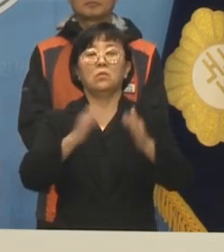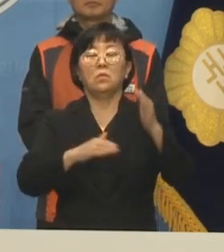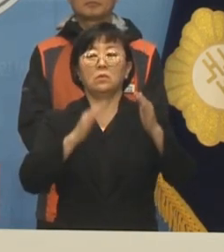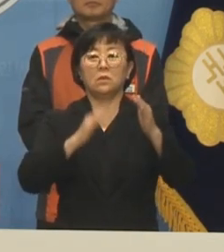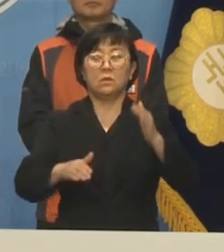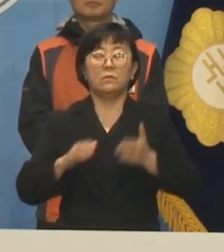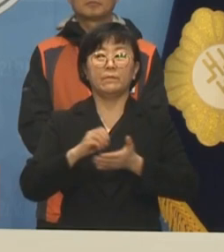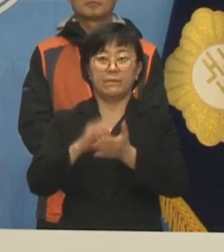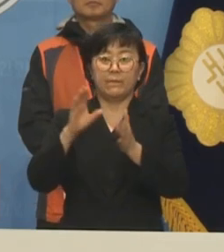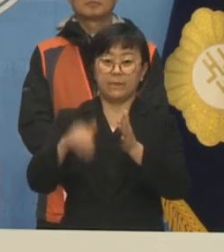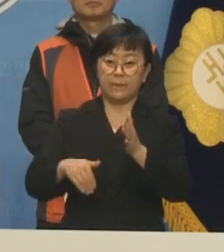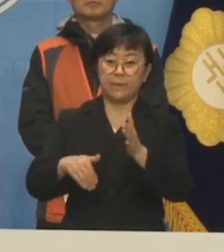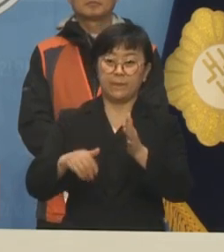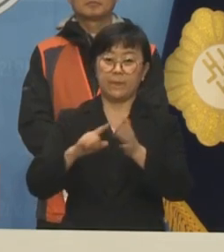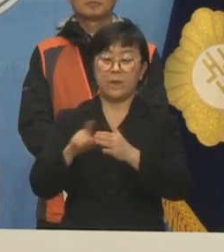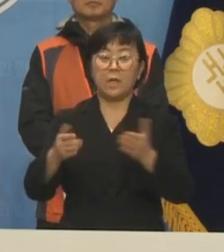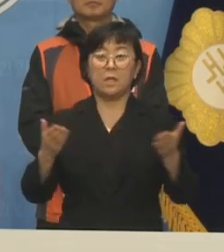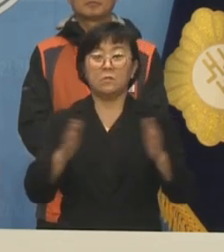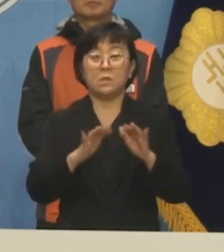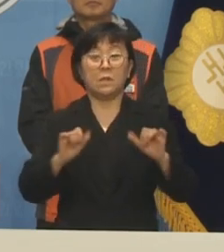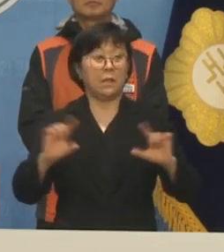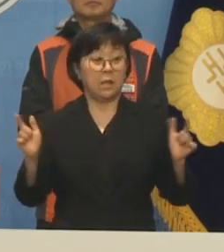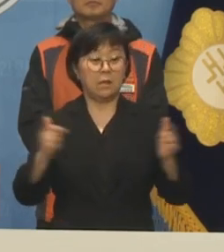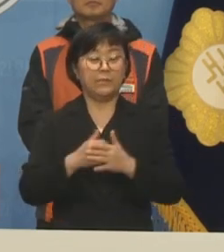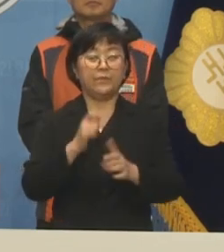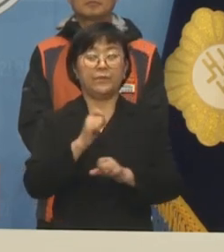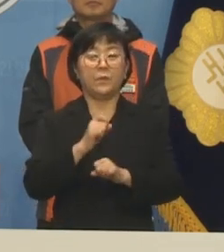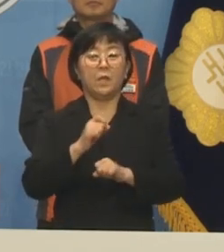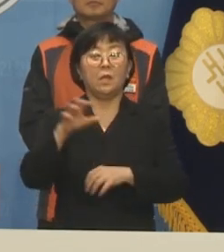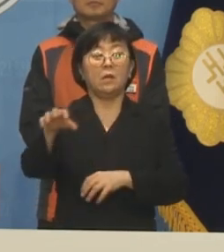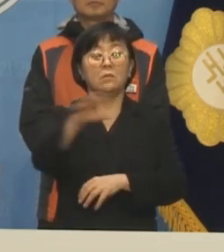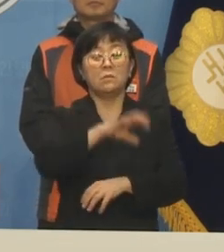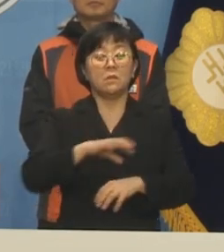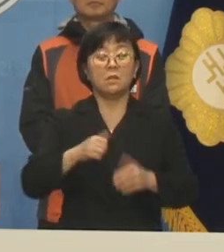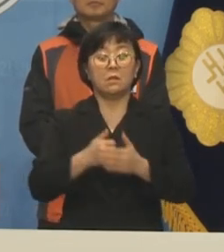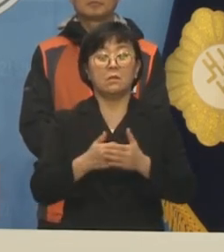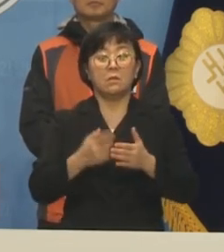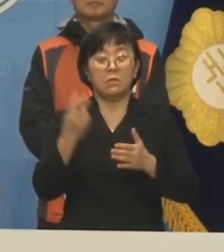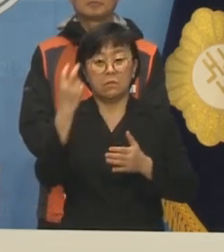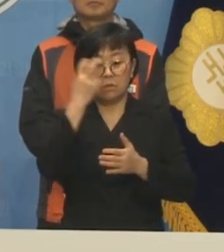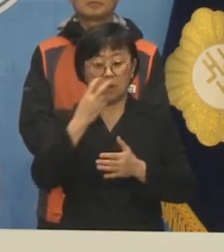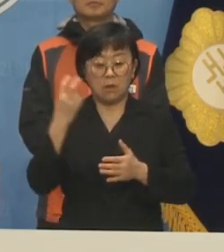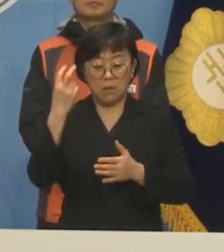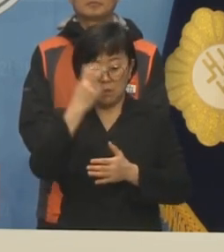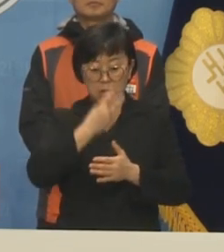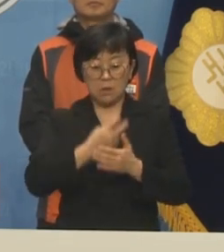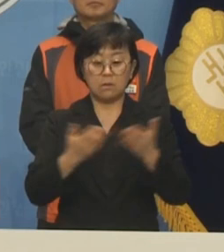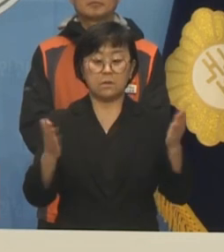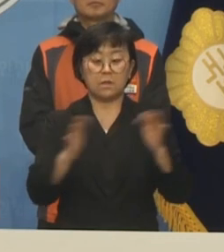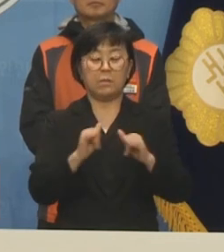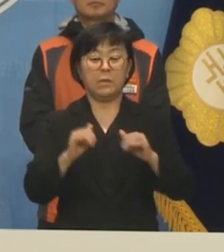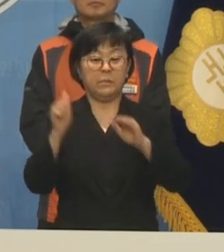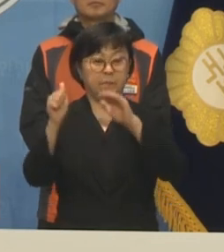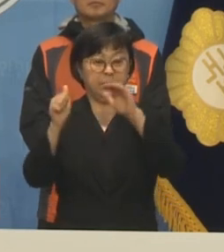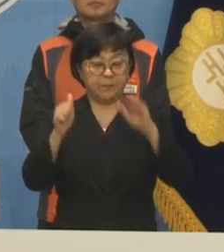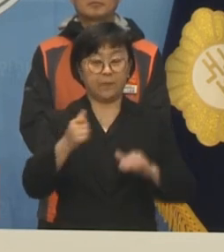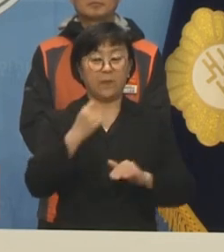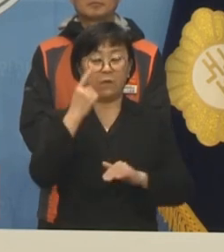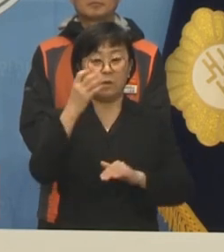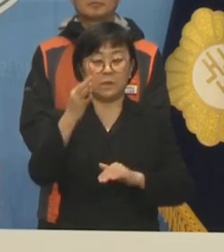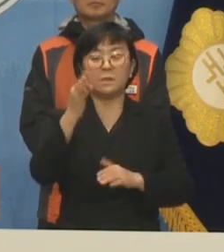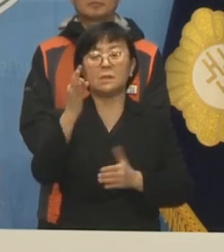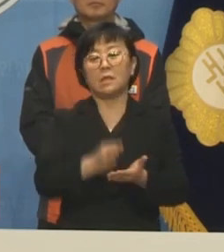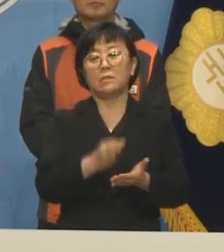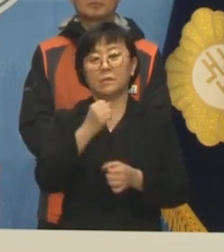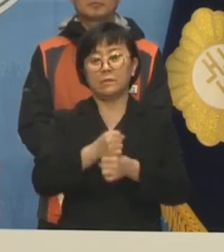저희들이 입사할 때 실무직이 아닌 현장지원직 관리예규라는 걸 만들어서 한 직급을 낮추고 임금을 낮추었습니다.